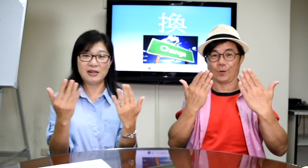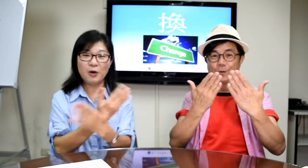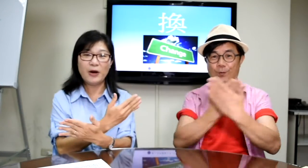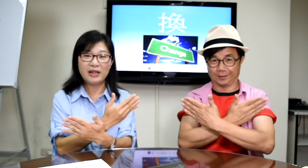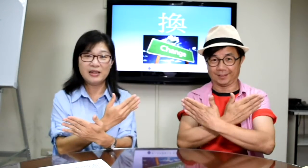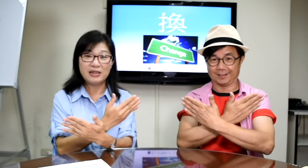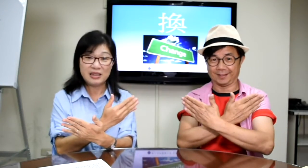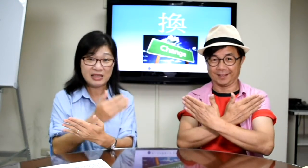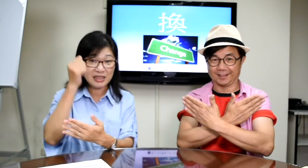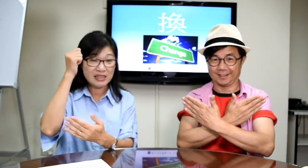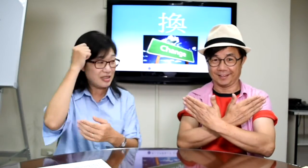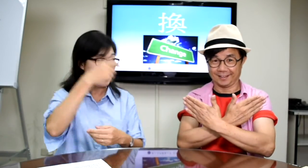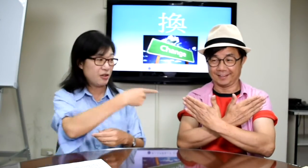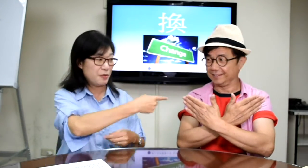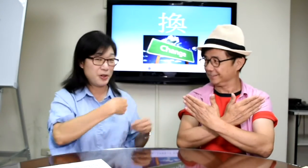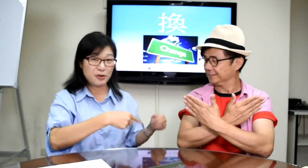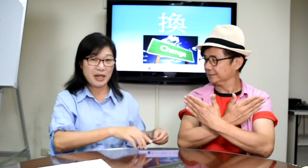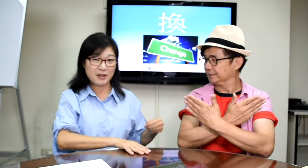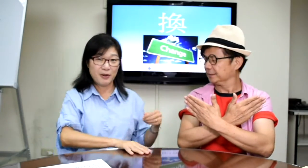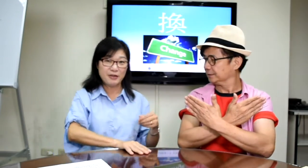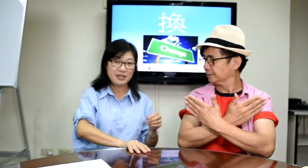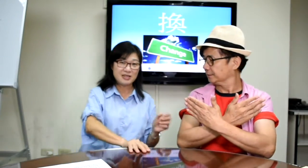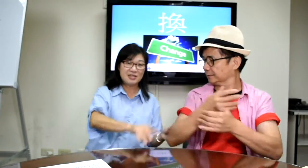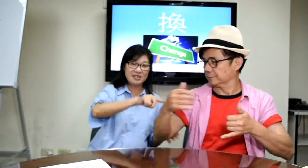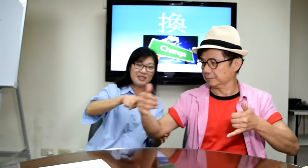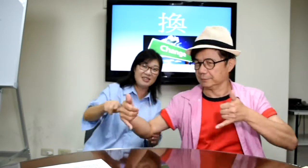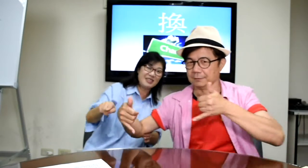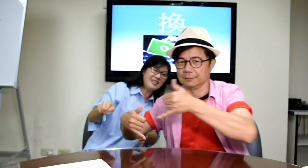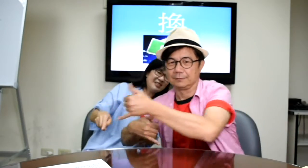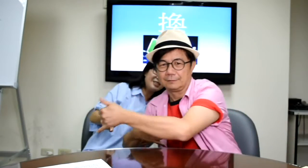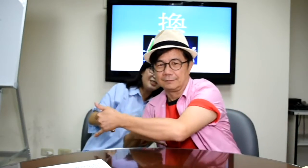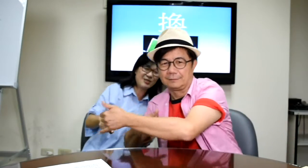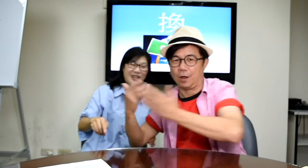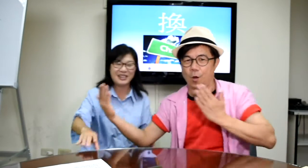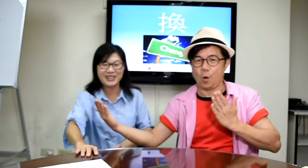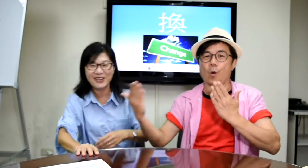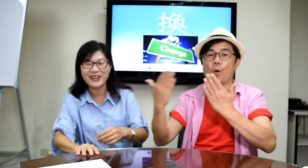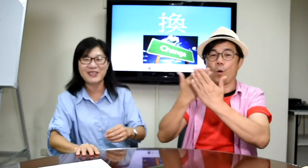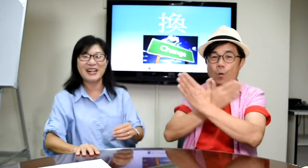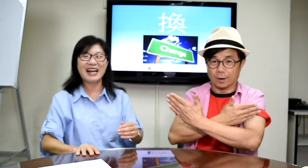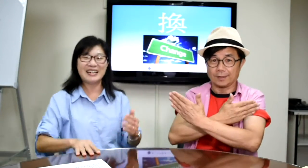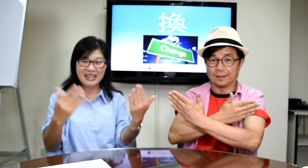换，这个知道，比如我们两个换位置，对，就换过来了，